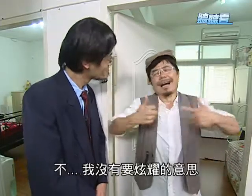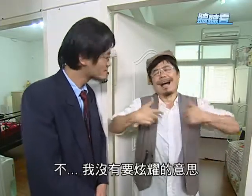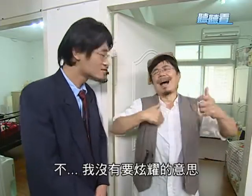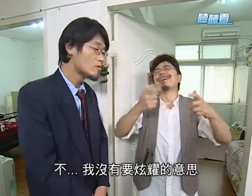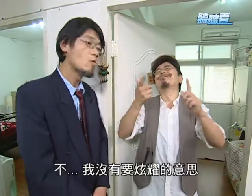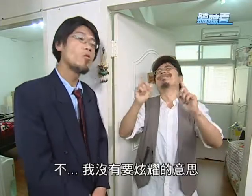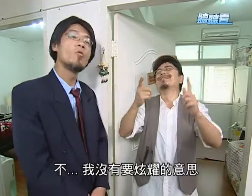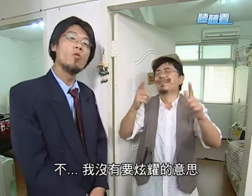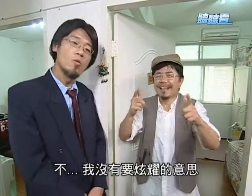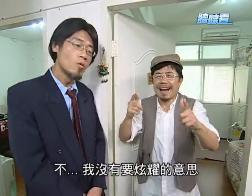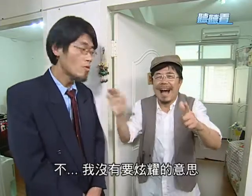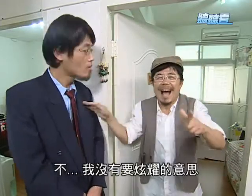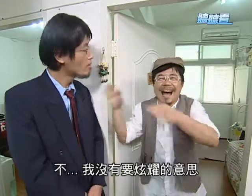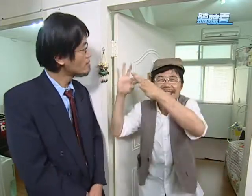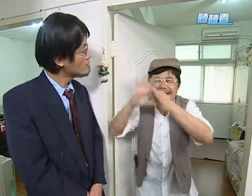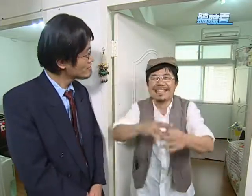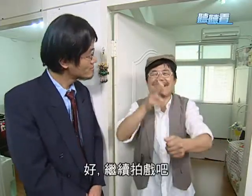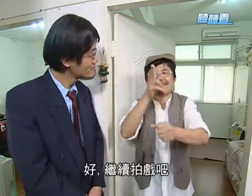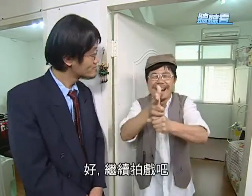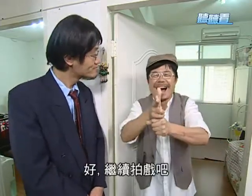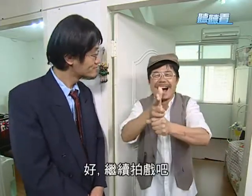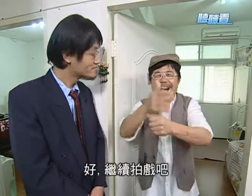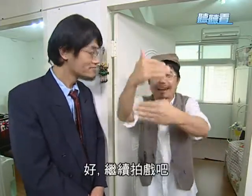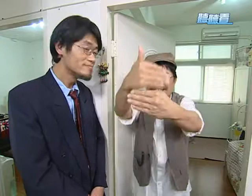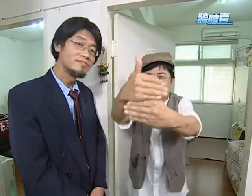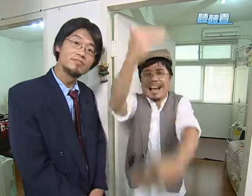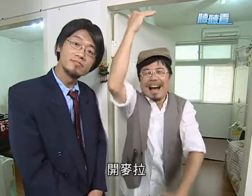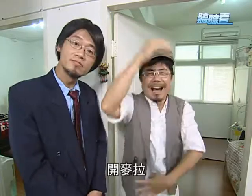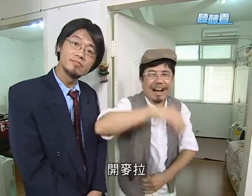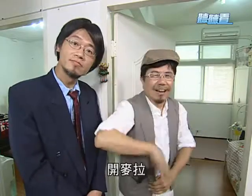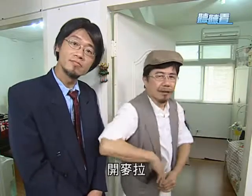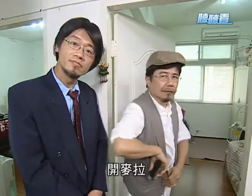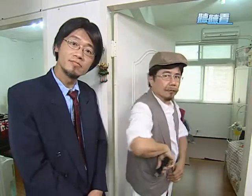要炫耀的意思啊，继续拍戏吧啊，哎 ，camera。